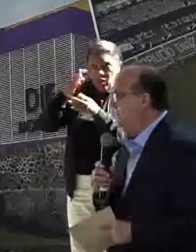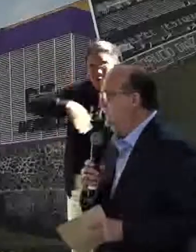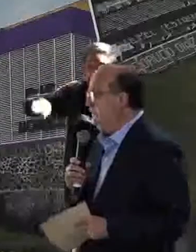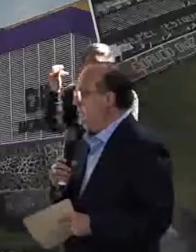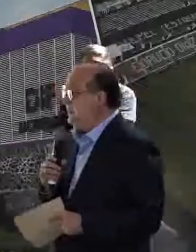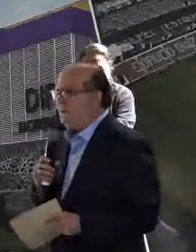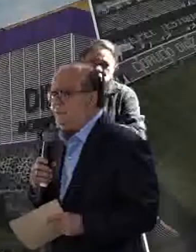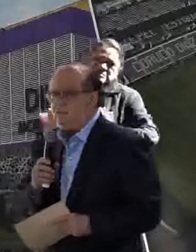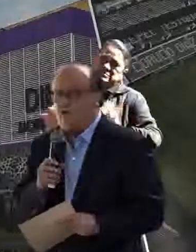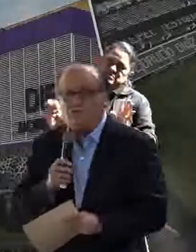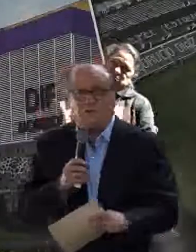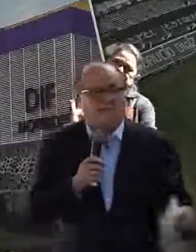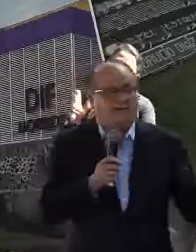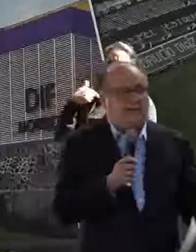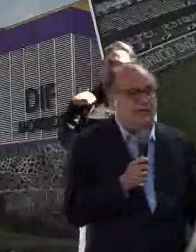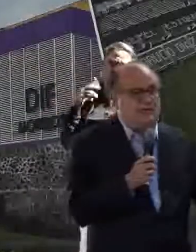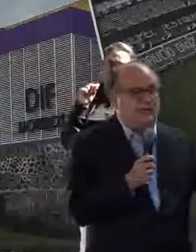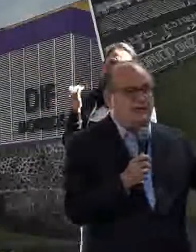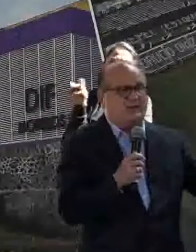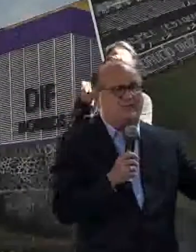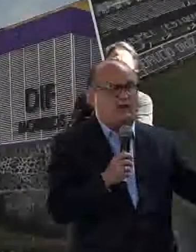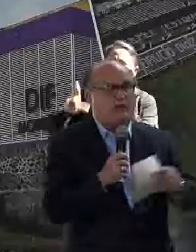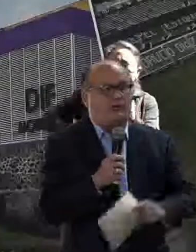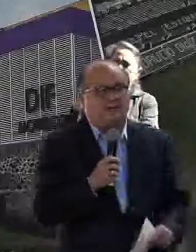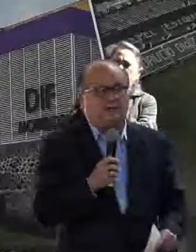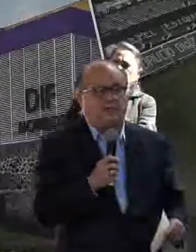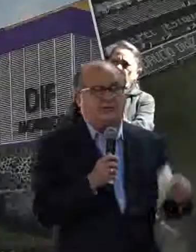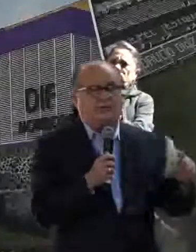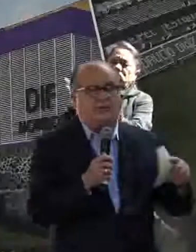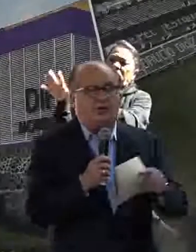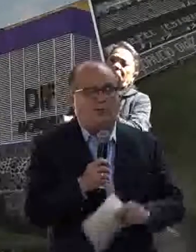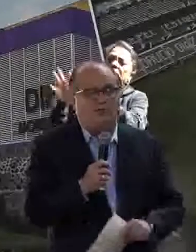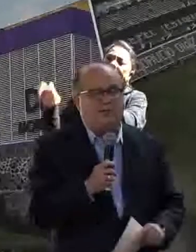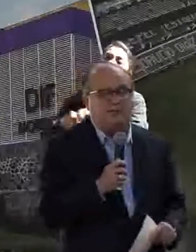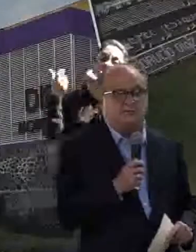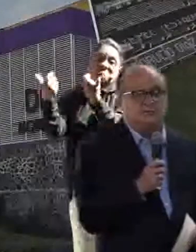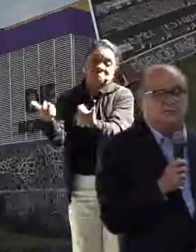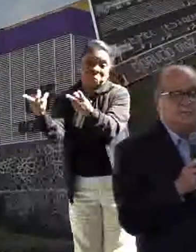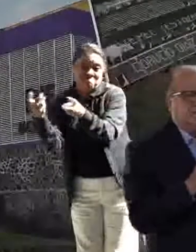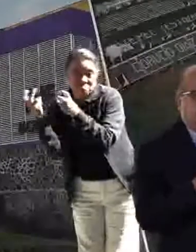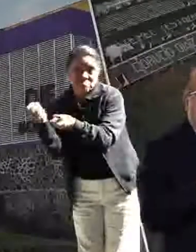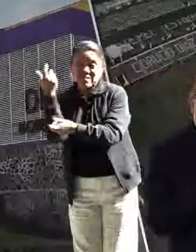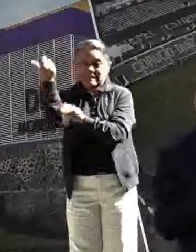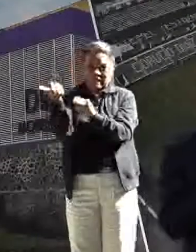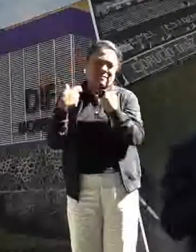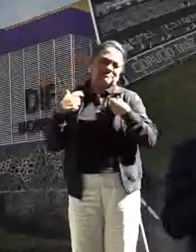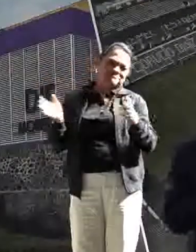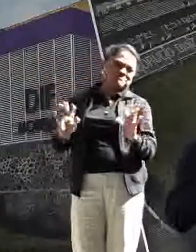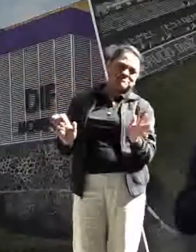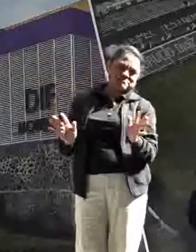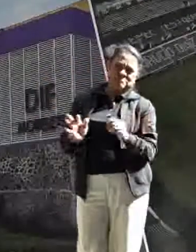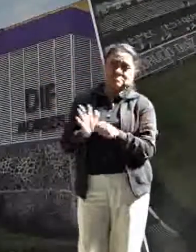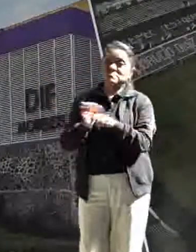iguales. Yo no soy igual a los gobernadores que se han robado el dinero, porque yo no me he robado el dinero. Y lo más fácil es